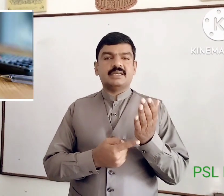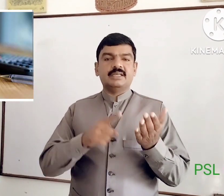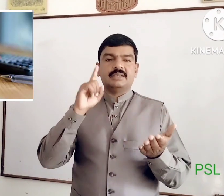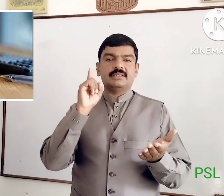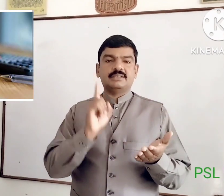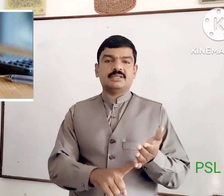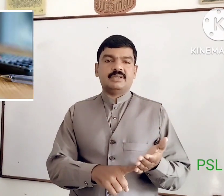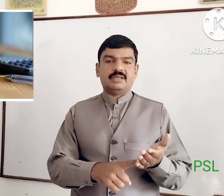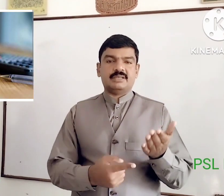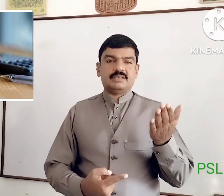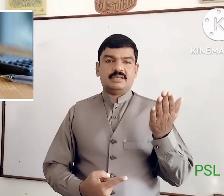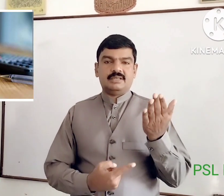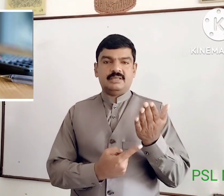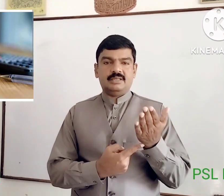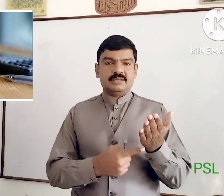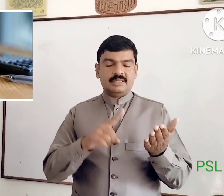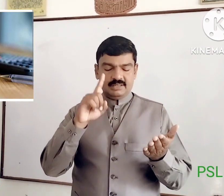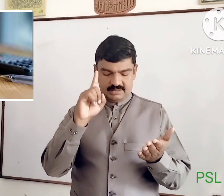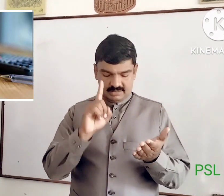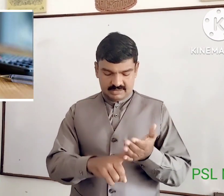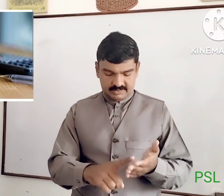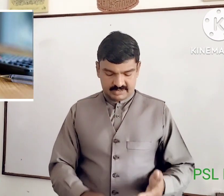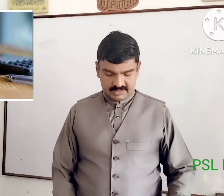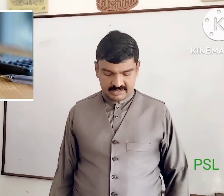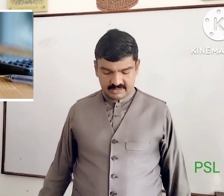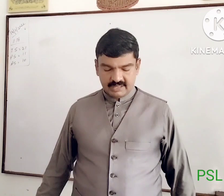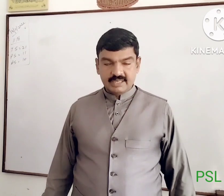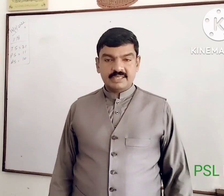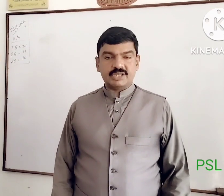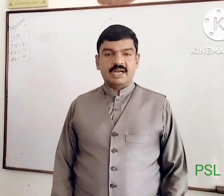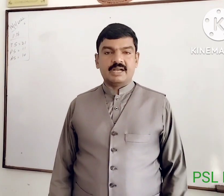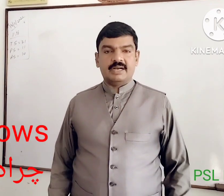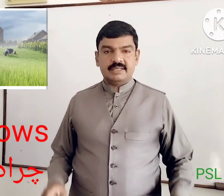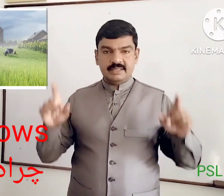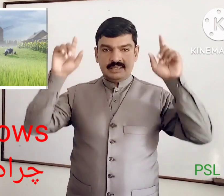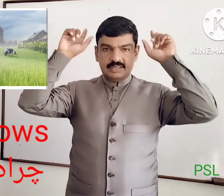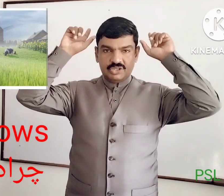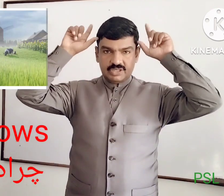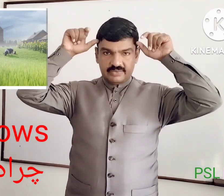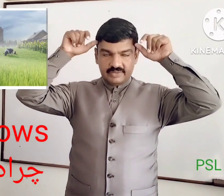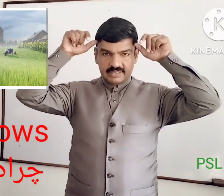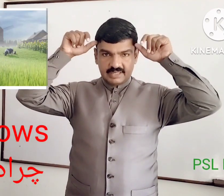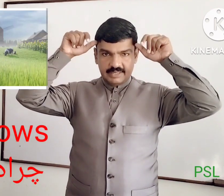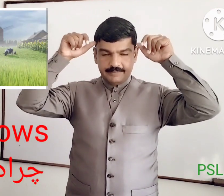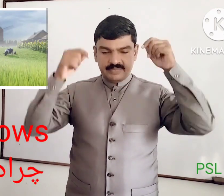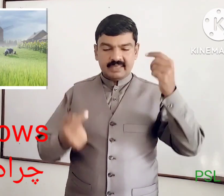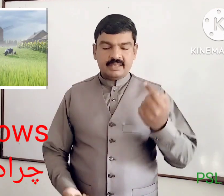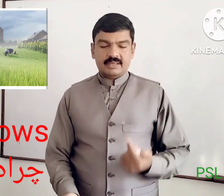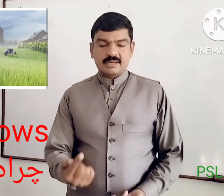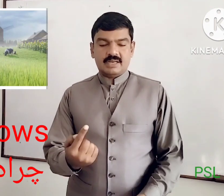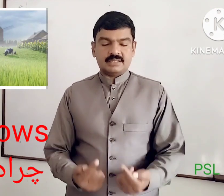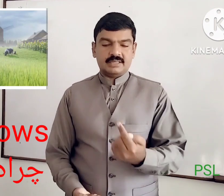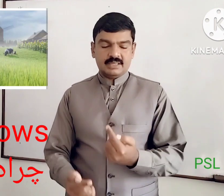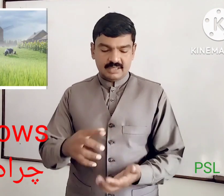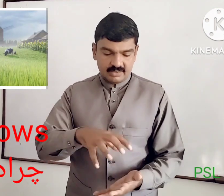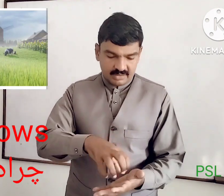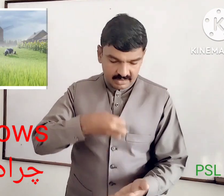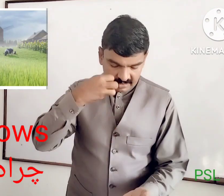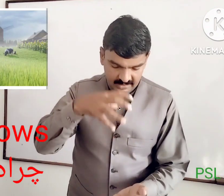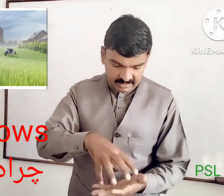साइन जुर्माने का टी का साइन जुर्माना चिरागा जानवर का साइन घास का साइन खाने